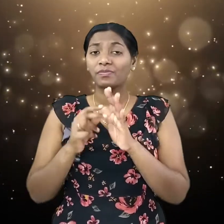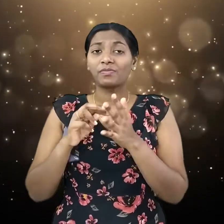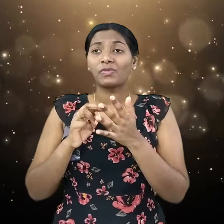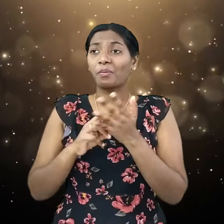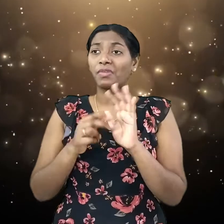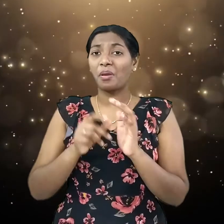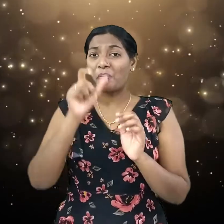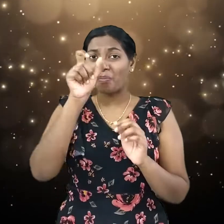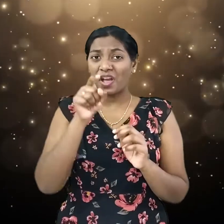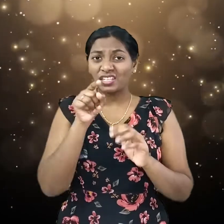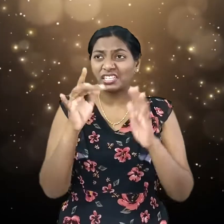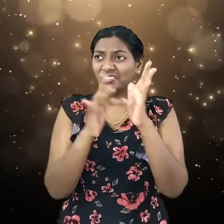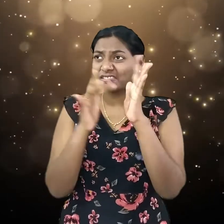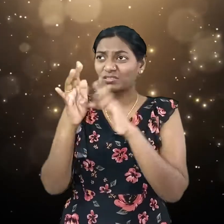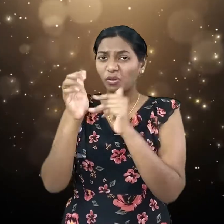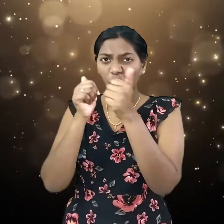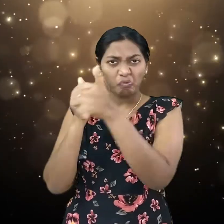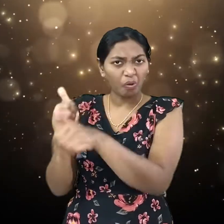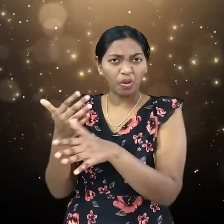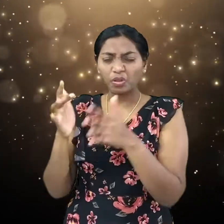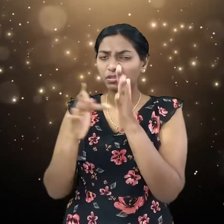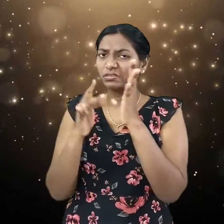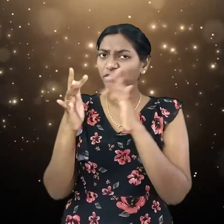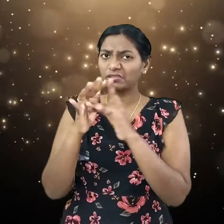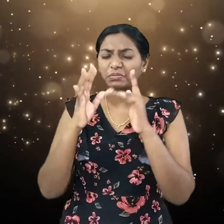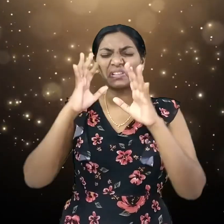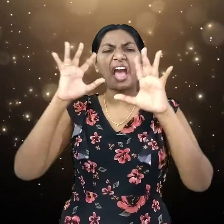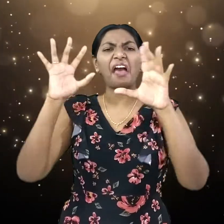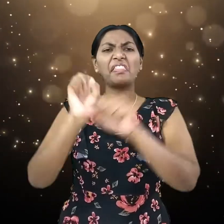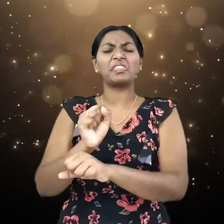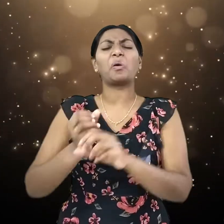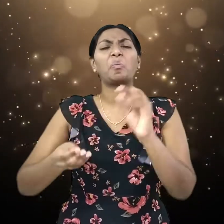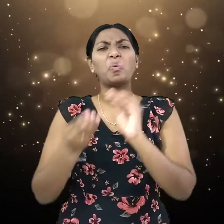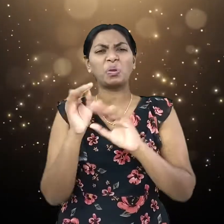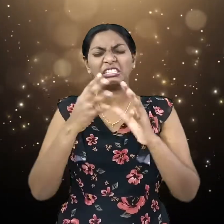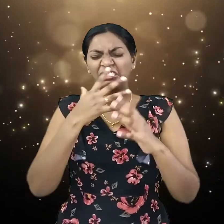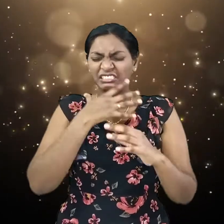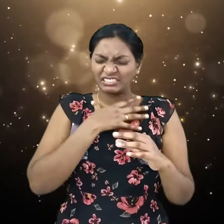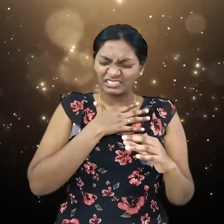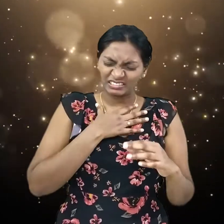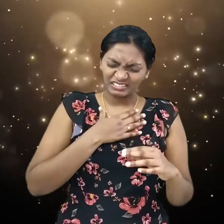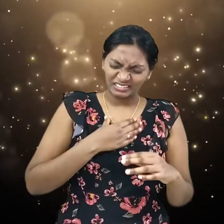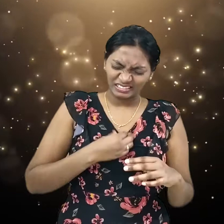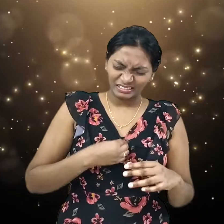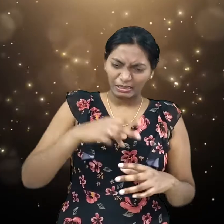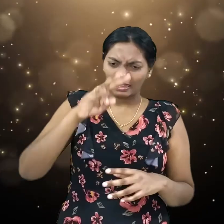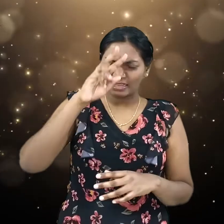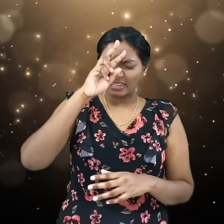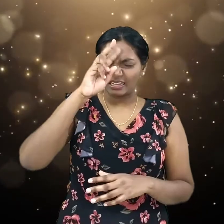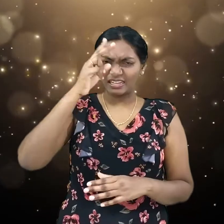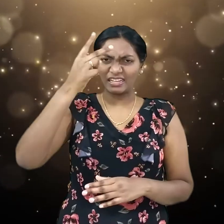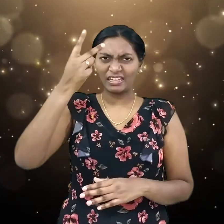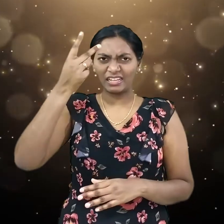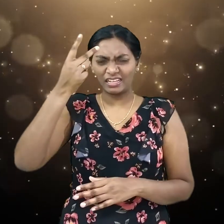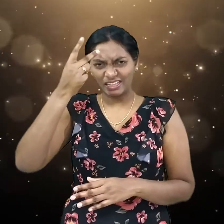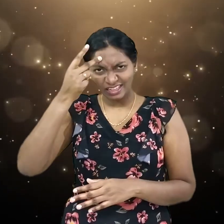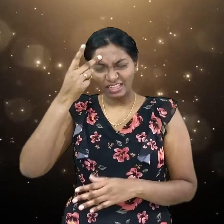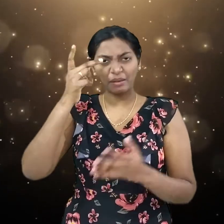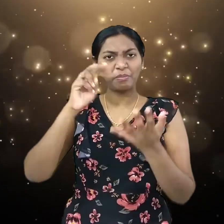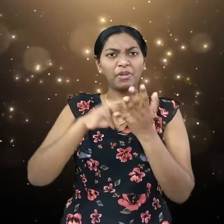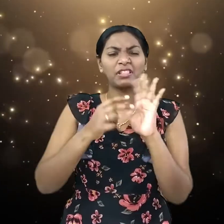जीना एक महान अंधकार में जीना है। प्रेज द लॉर्ड। भयंकर निराशा, भ्रम